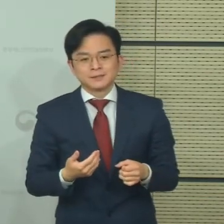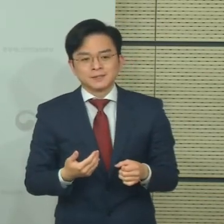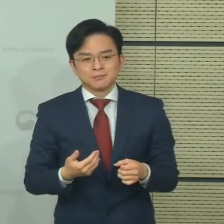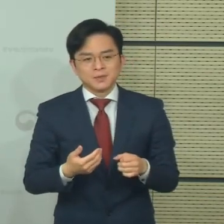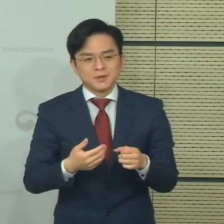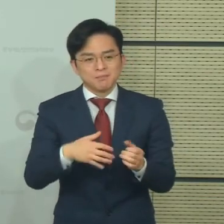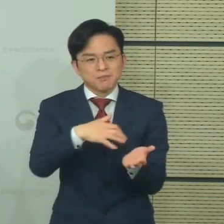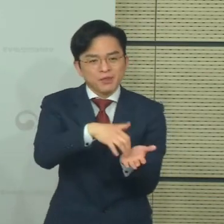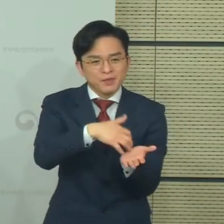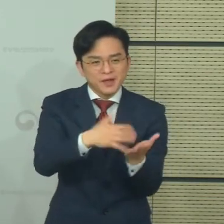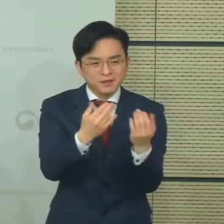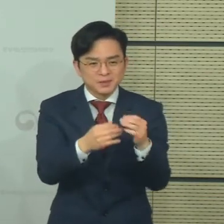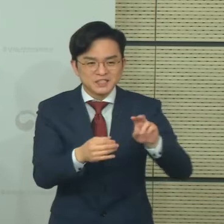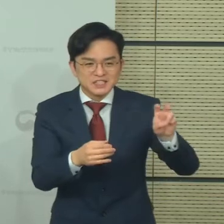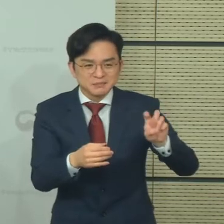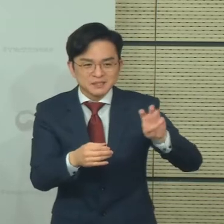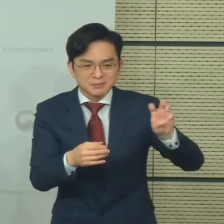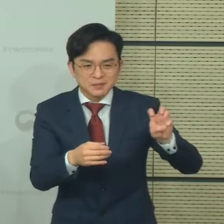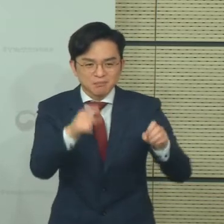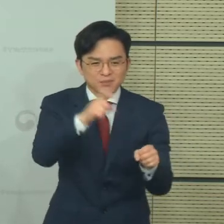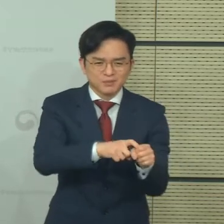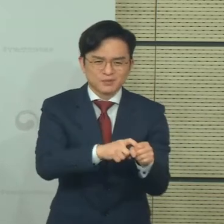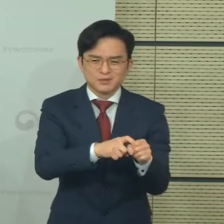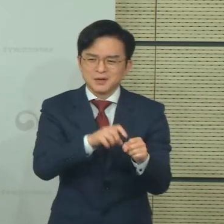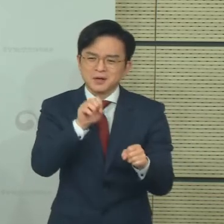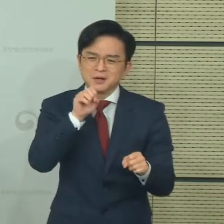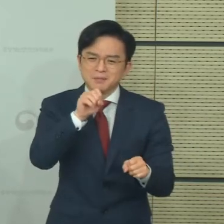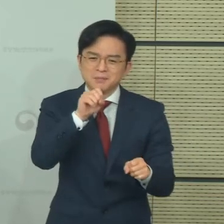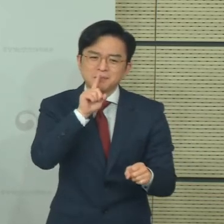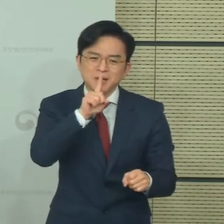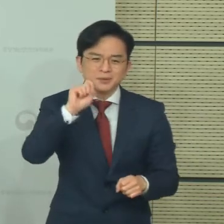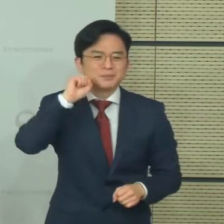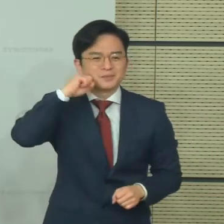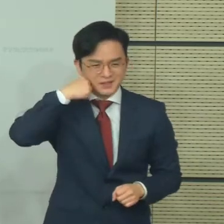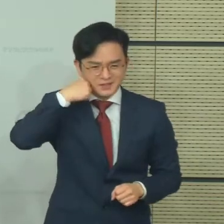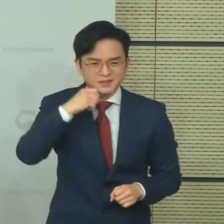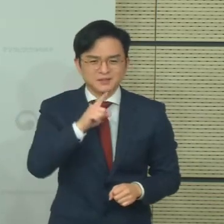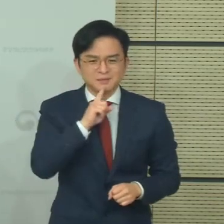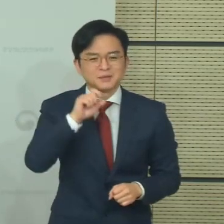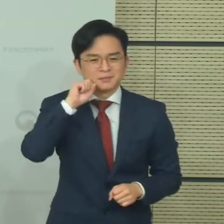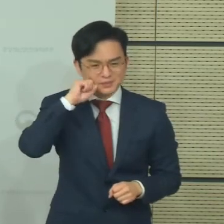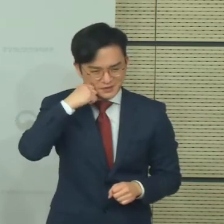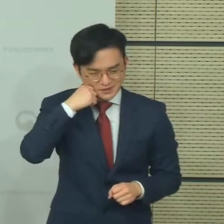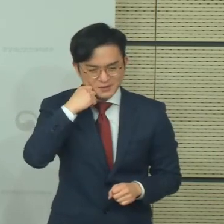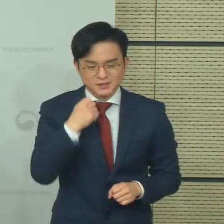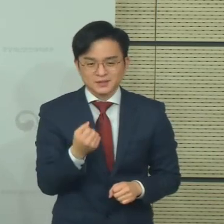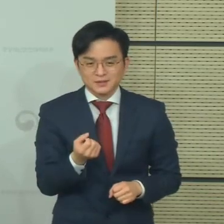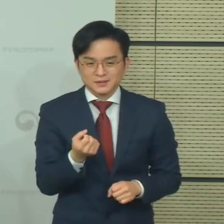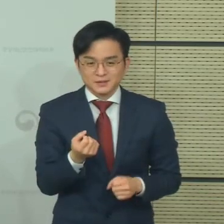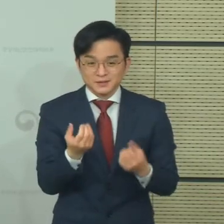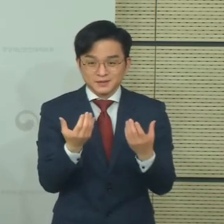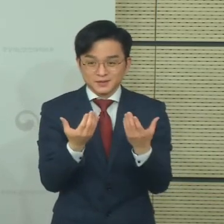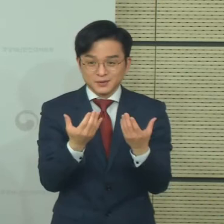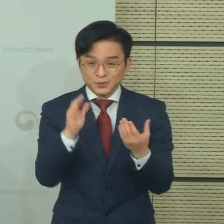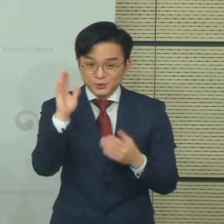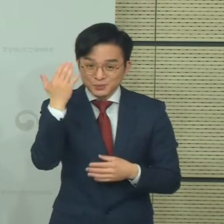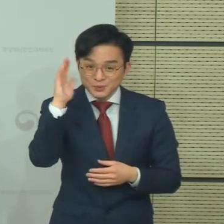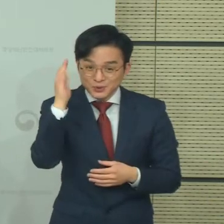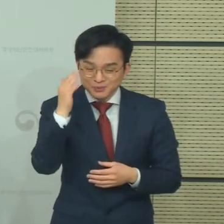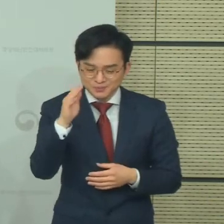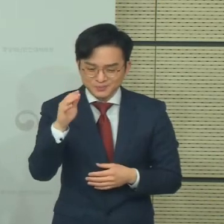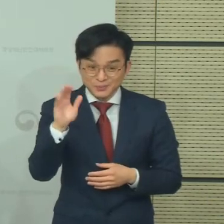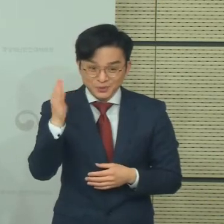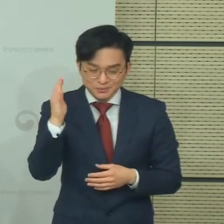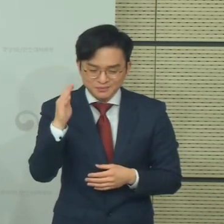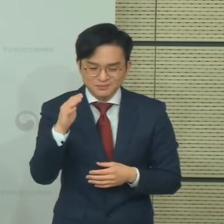계량화된 목표치를 제시하기가 상당히 이제 힘듭니다. 그래서 아까도 말씀드린 바와 같이 하루에 뭐 두 자릿수로